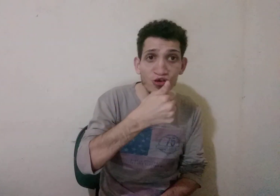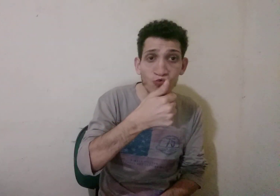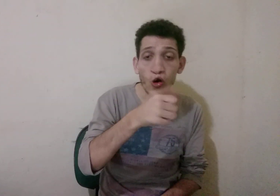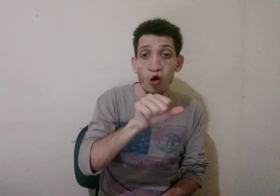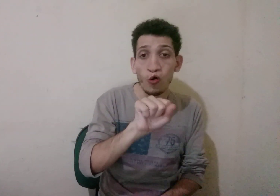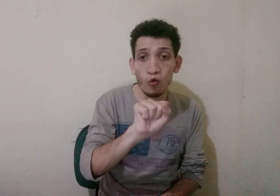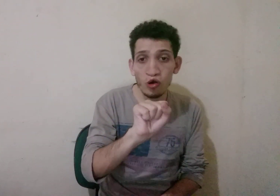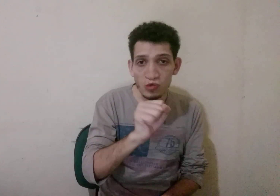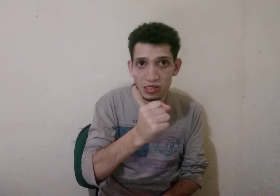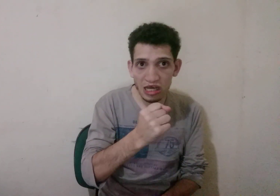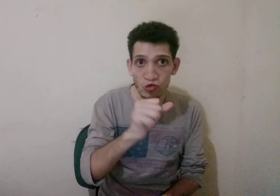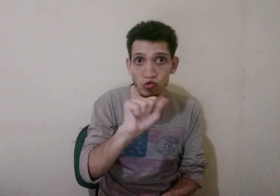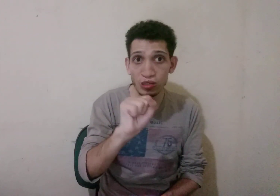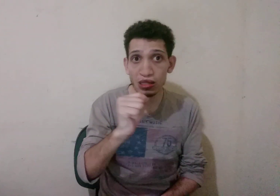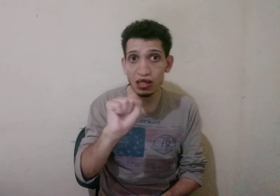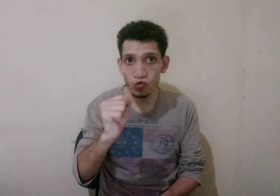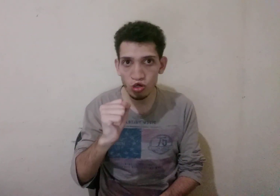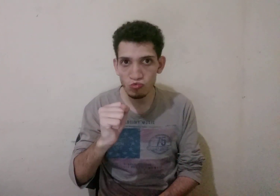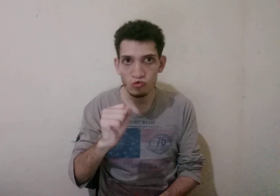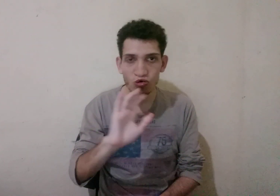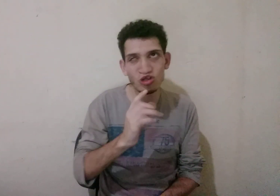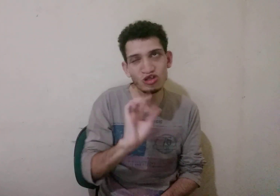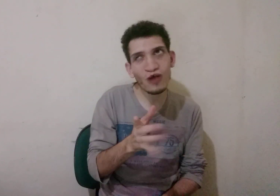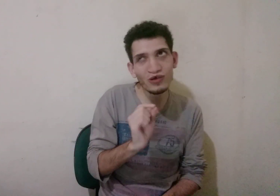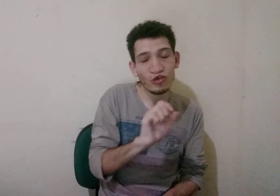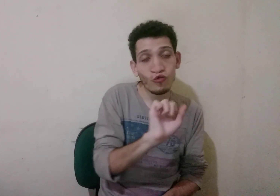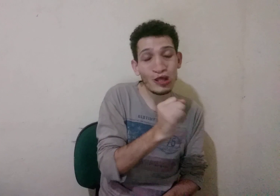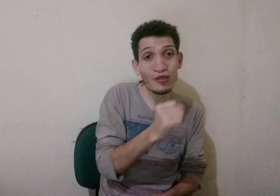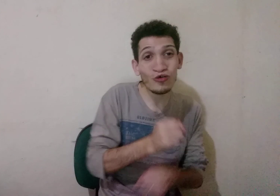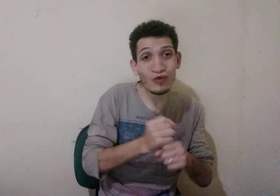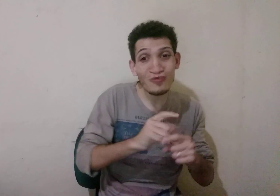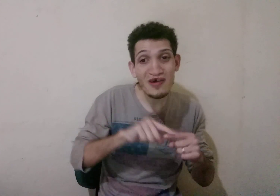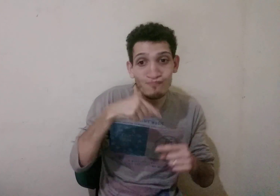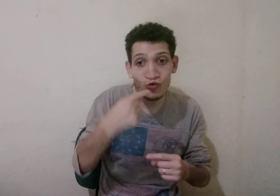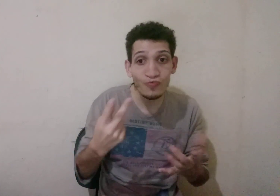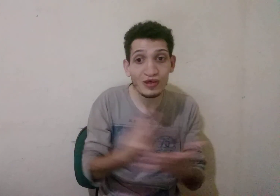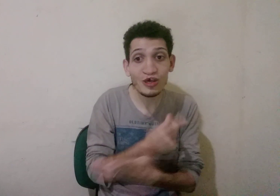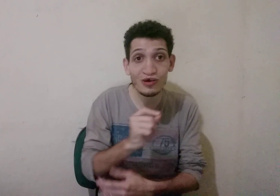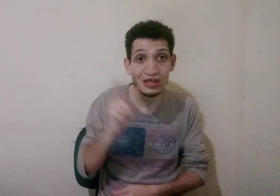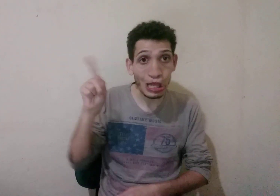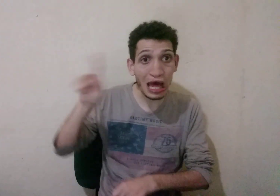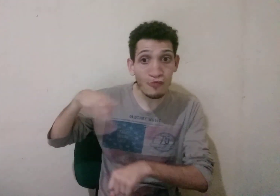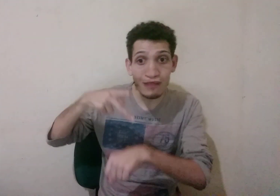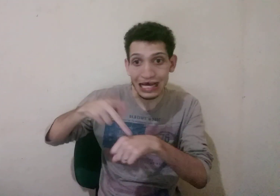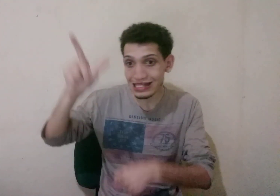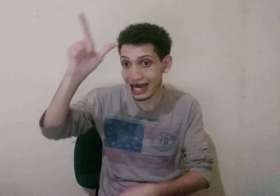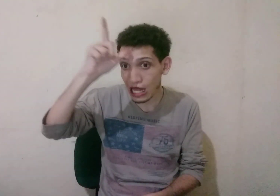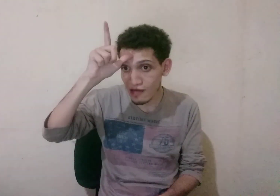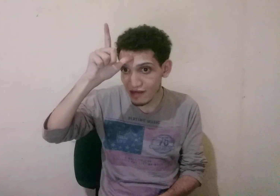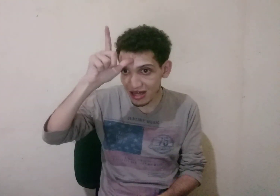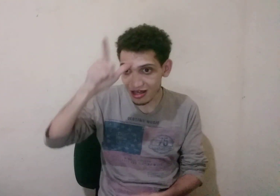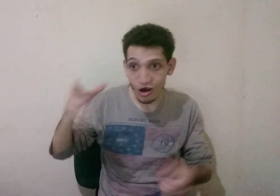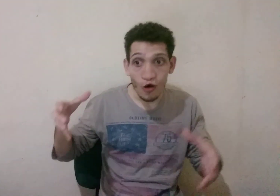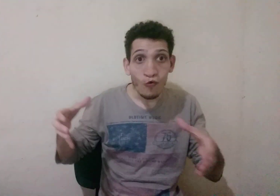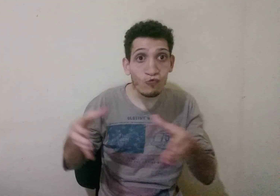1868, já o que, 38 anos depois, aconteceu o quê? Lá no país, Alemanha, um